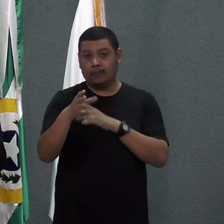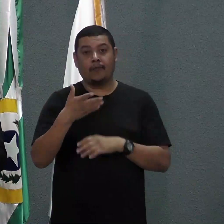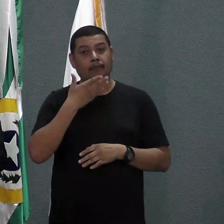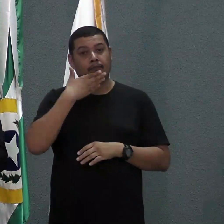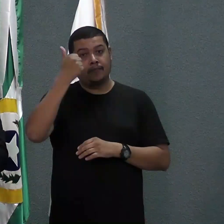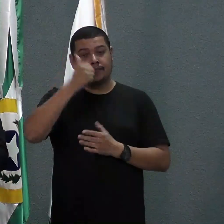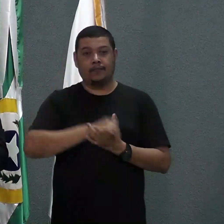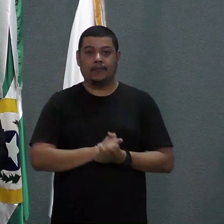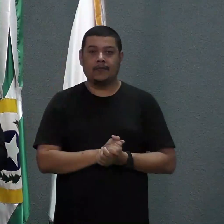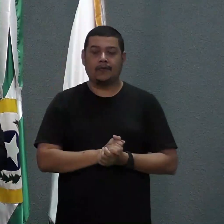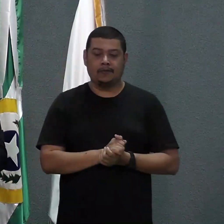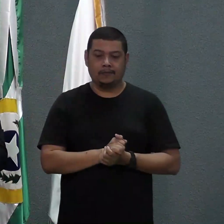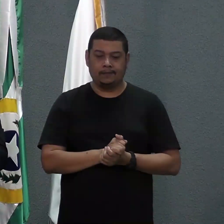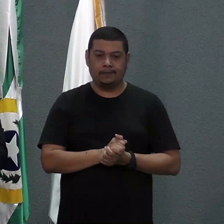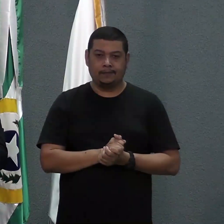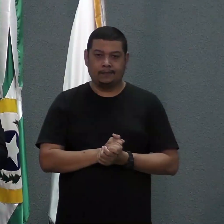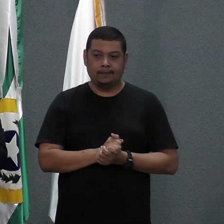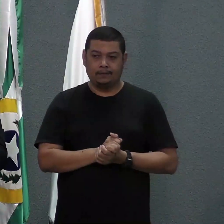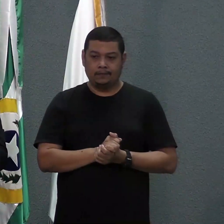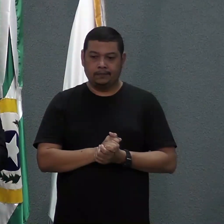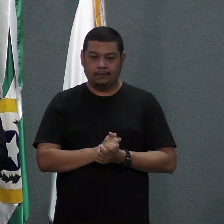melhor.